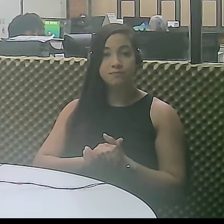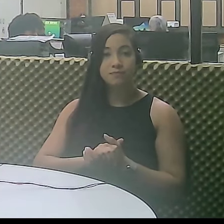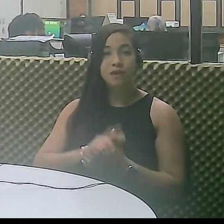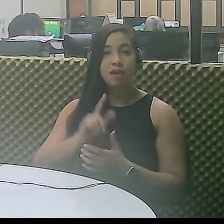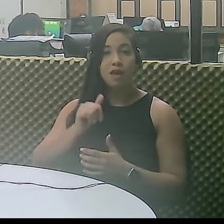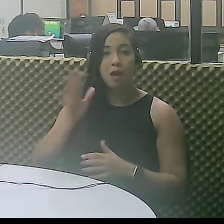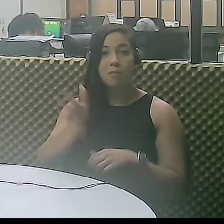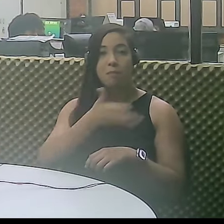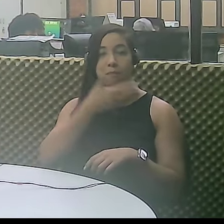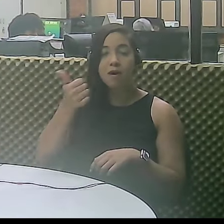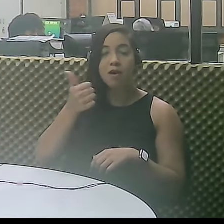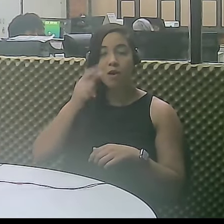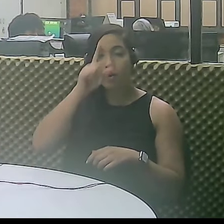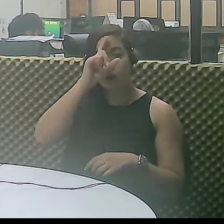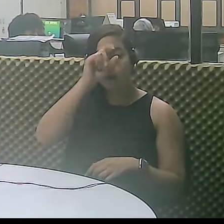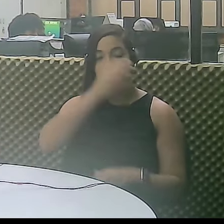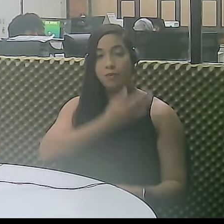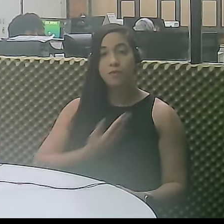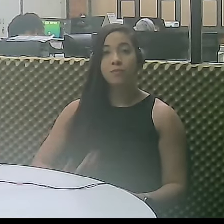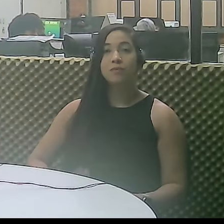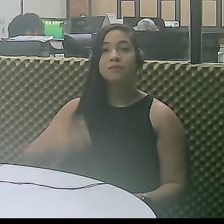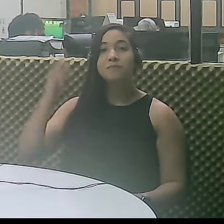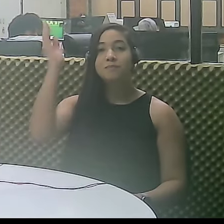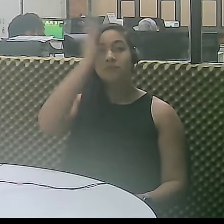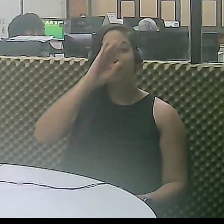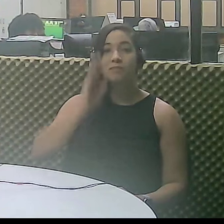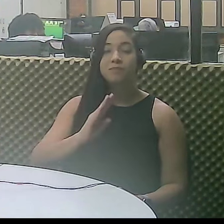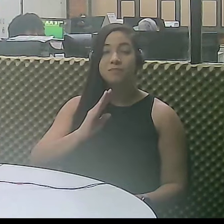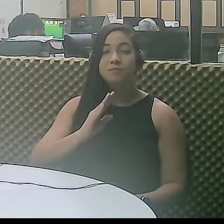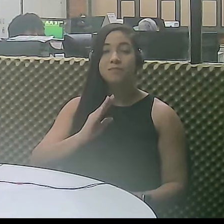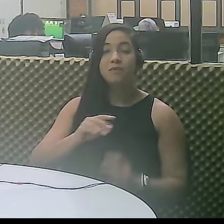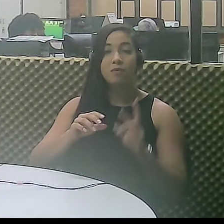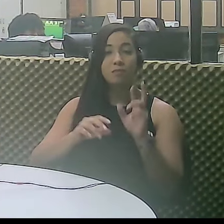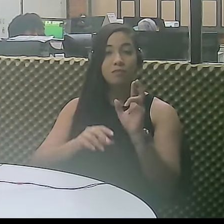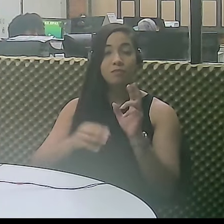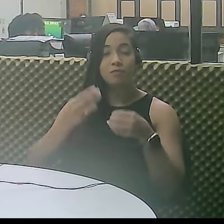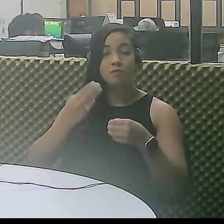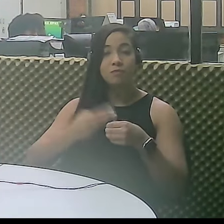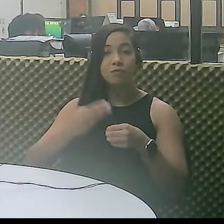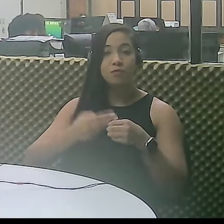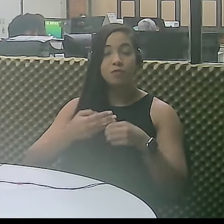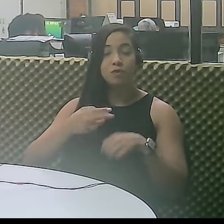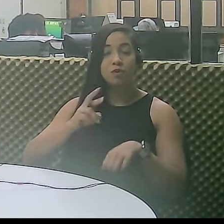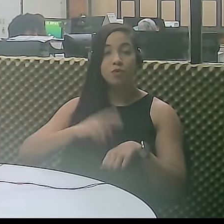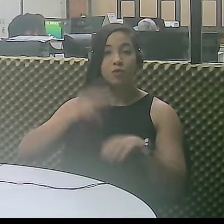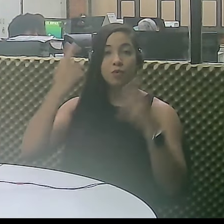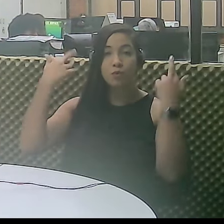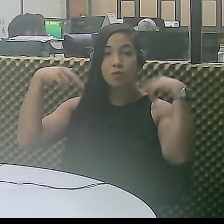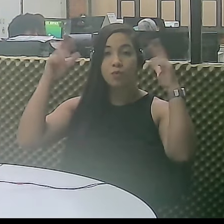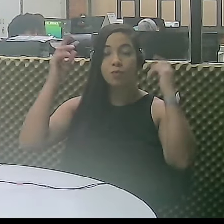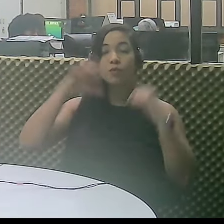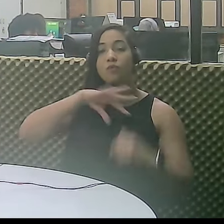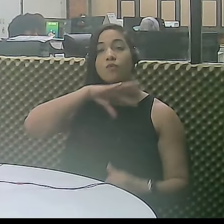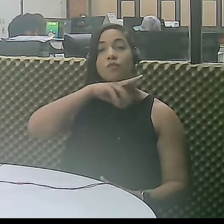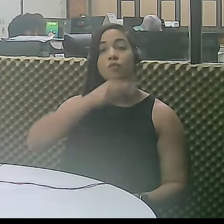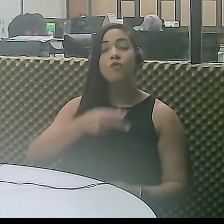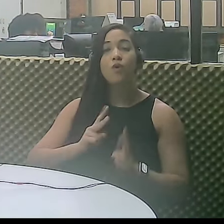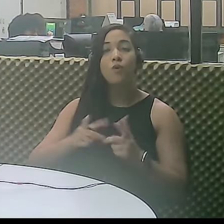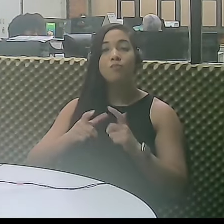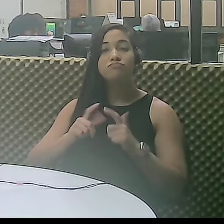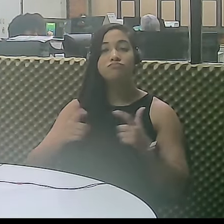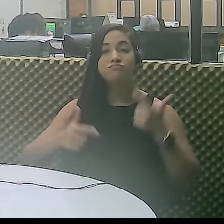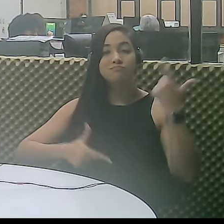Considerado um dos melhores hospitais públicos do Brasil, o Hospital e Maternidade Municipal Dr. Odelmo Leão Carneiro continua